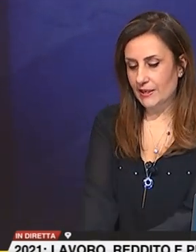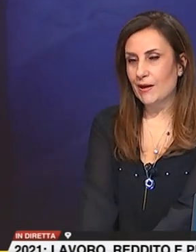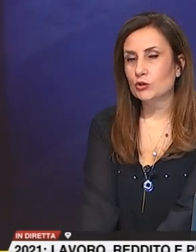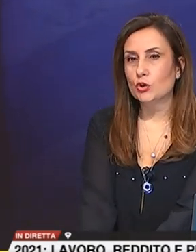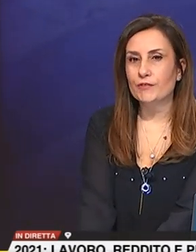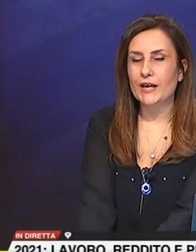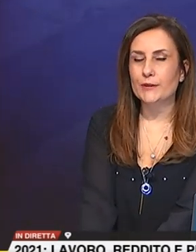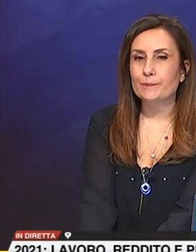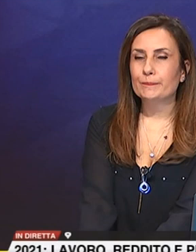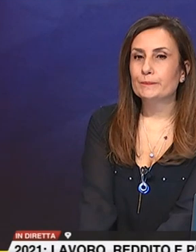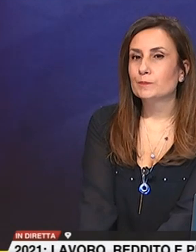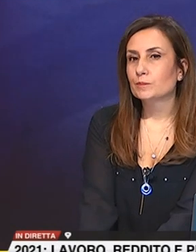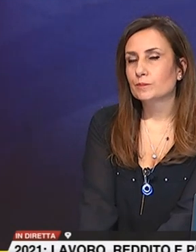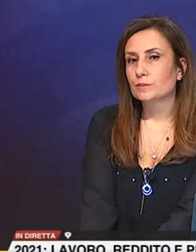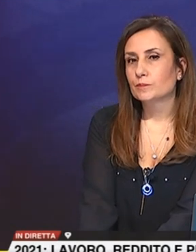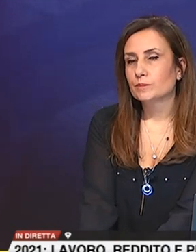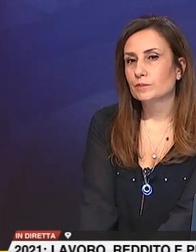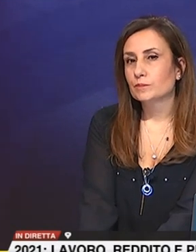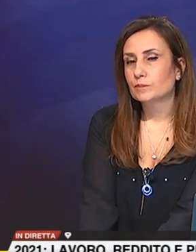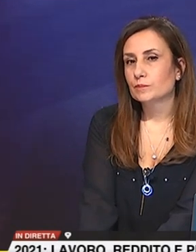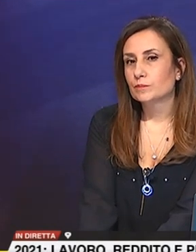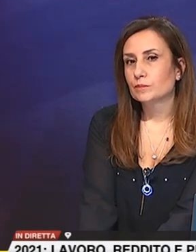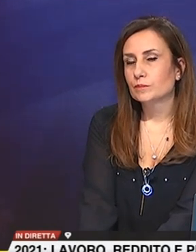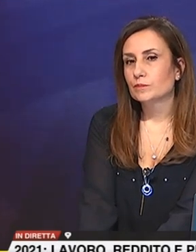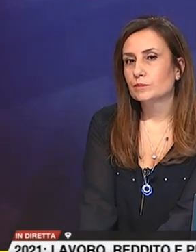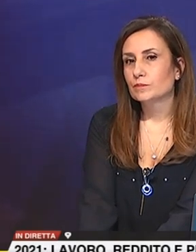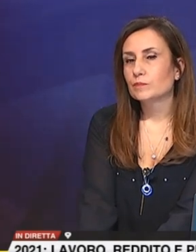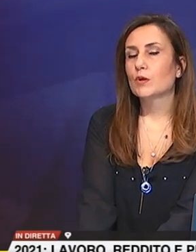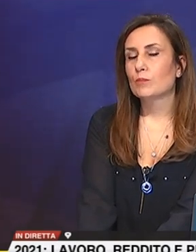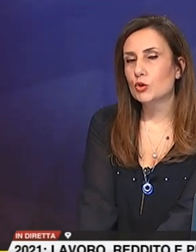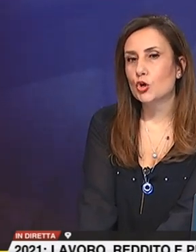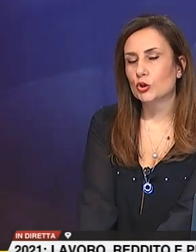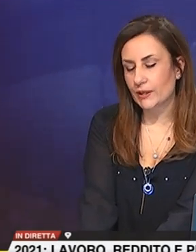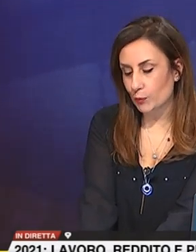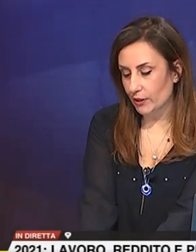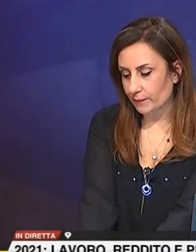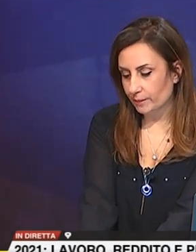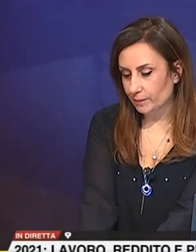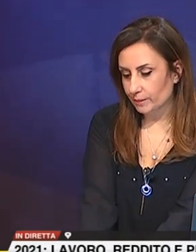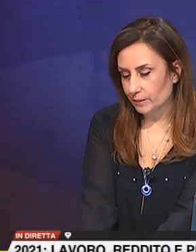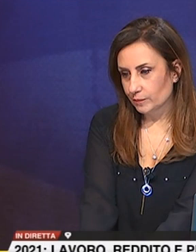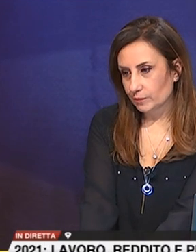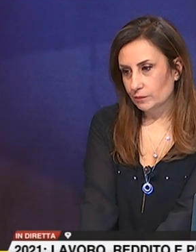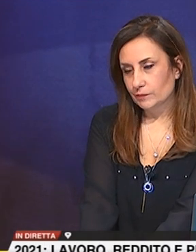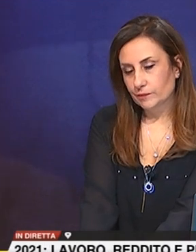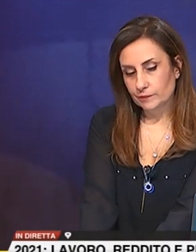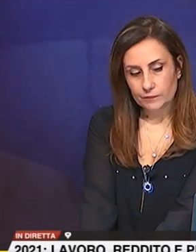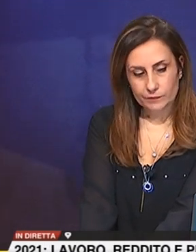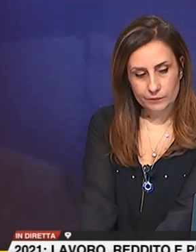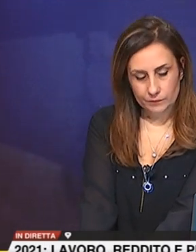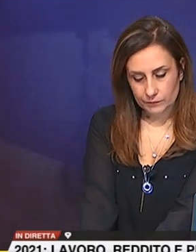Buongiorno. Sta chiamando da dove lei? Io chiamo dalla provincia di Venezia. Buongiorno, dica pure.